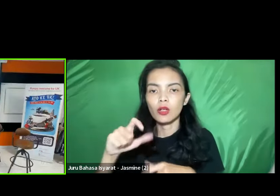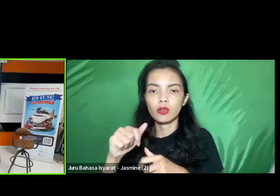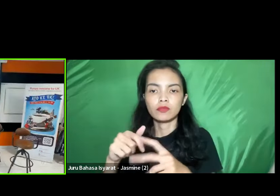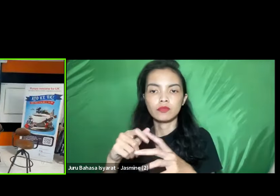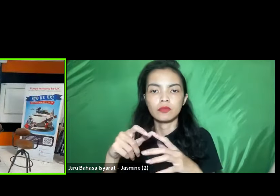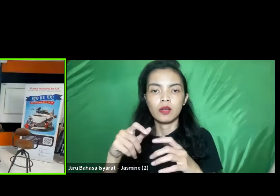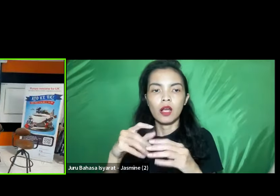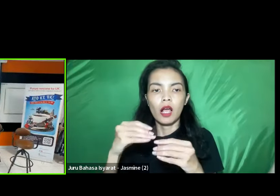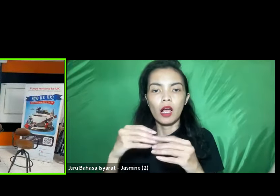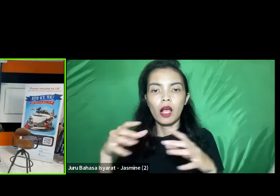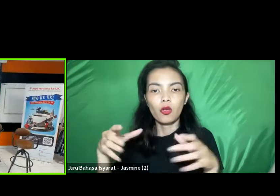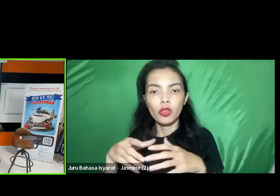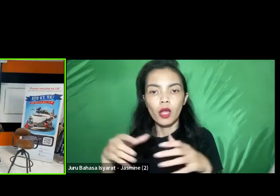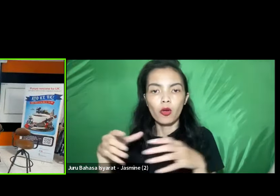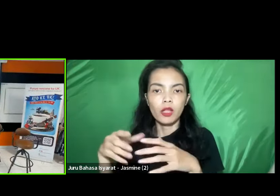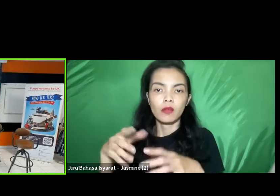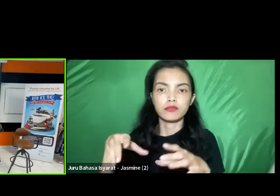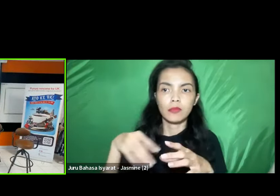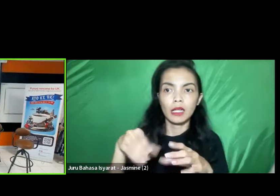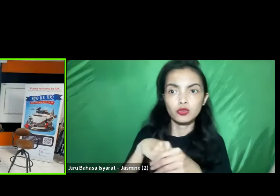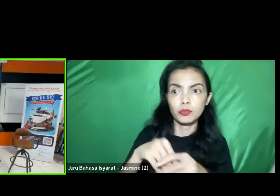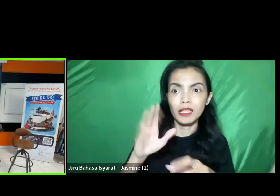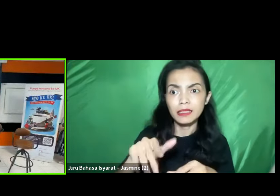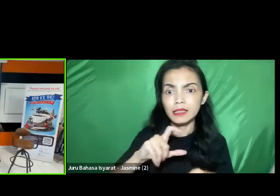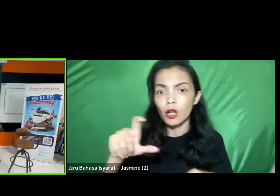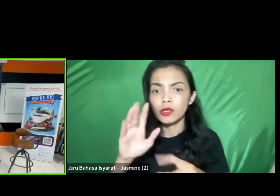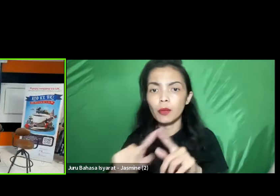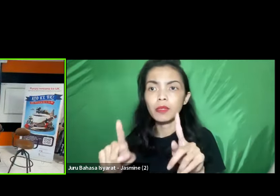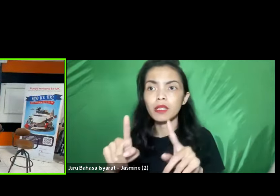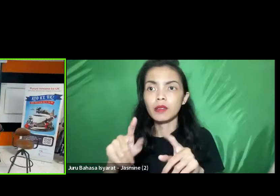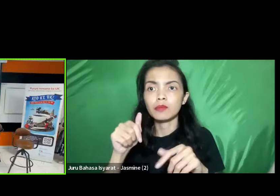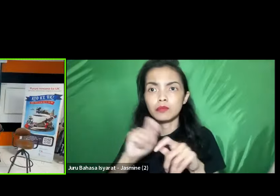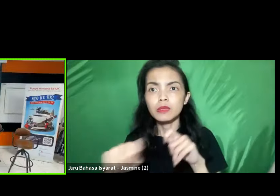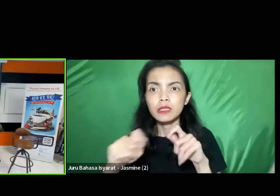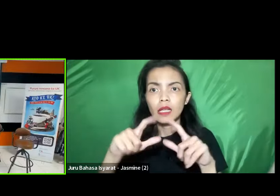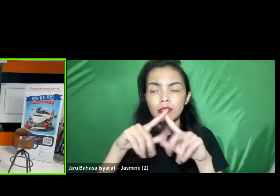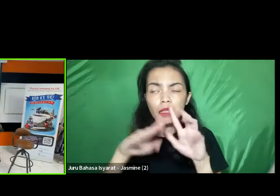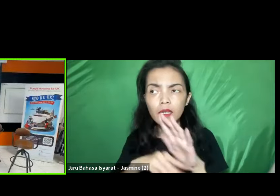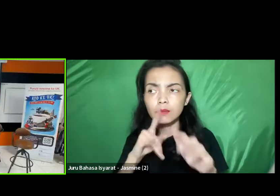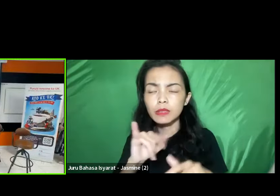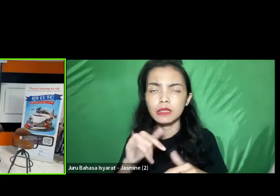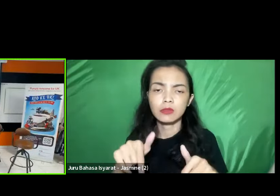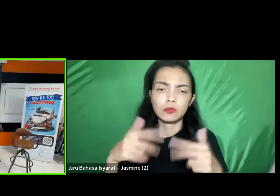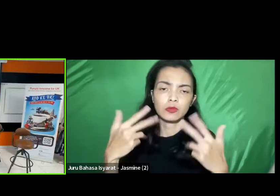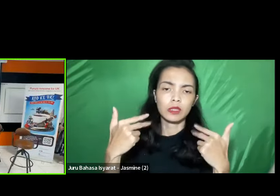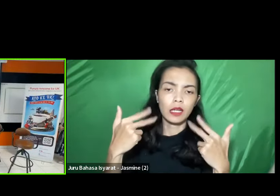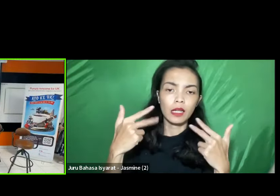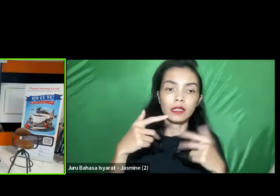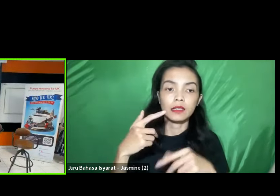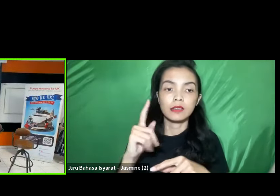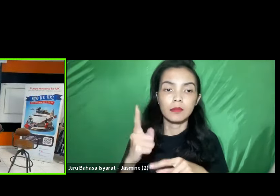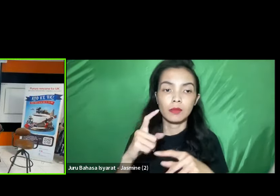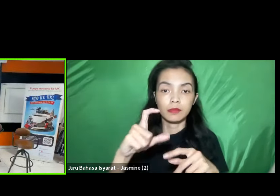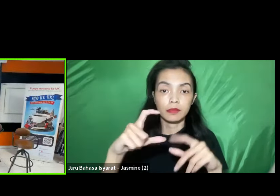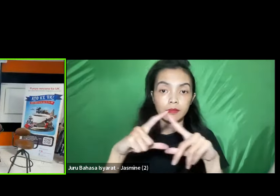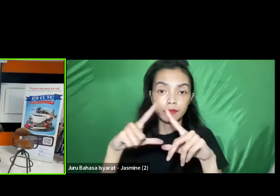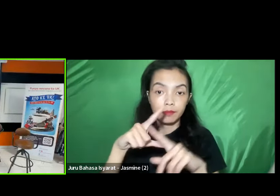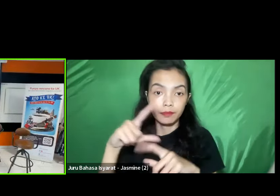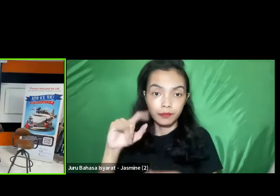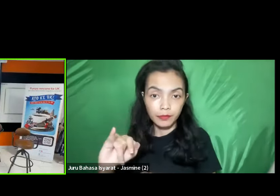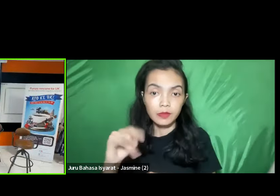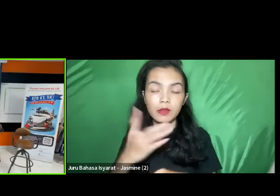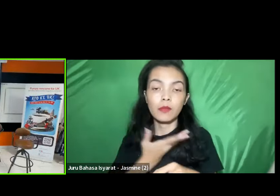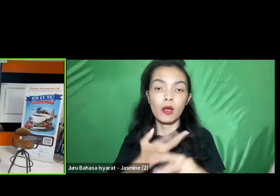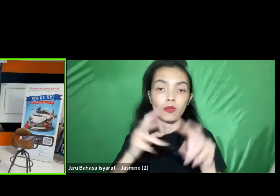ee Kenapa kita bikin karena Ee Kita selalu di di di di Cha Ini kan tadi saya bilang e inklusivitas